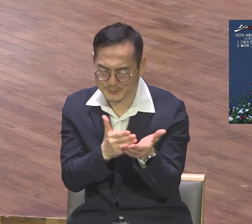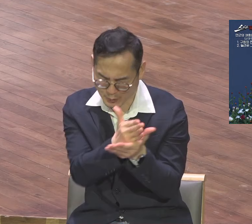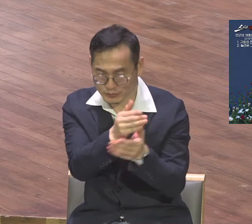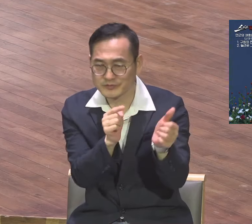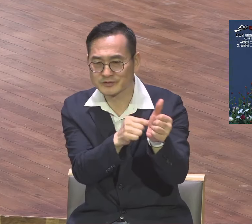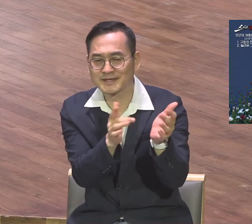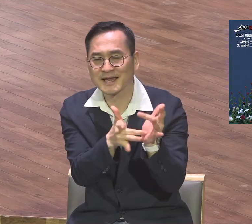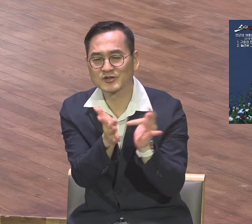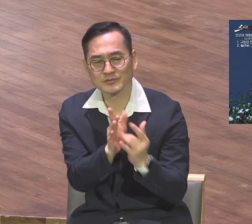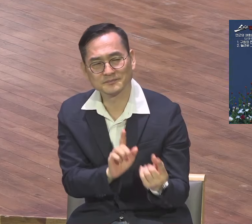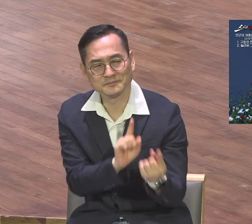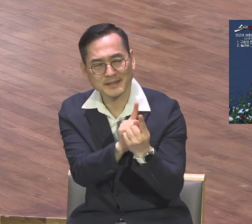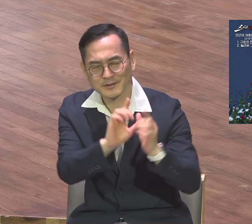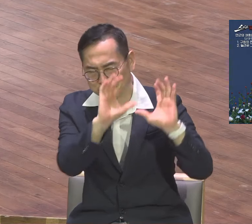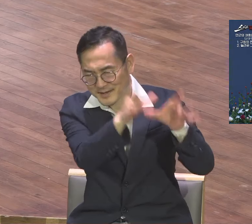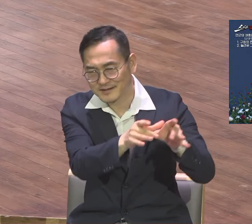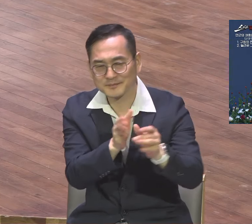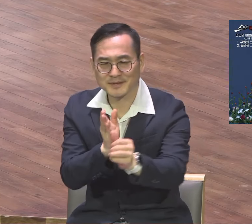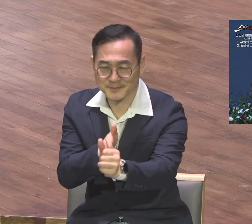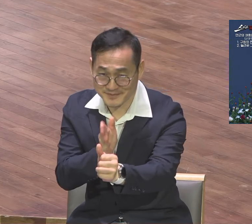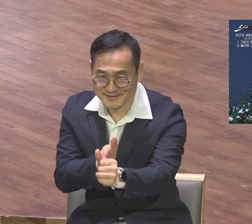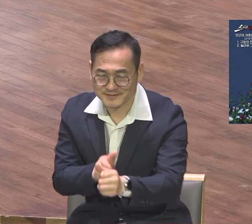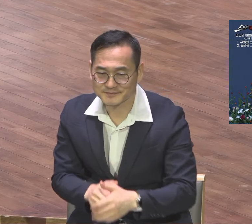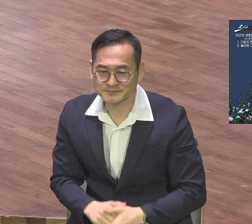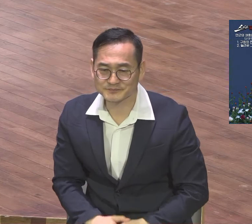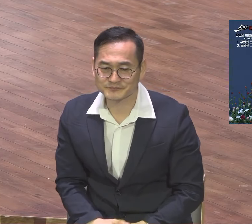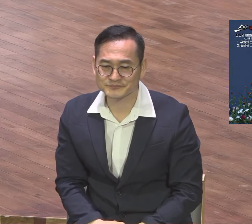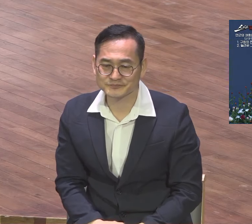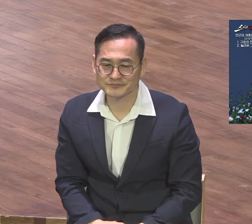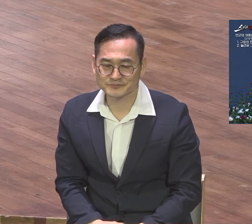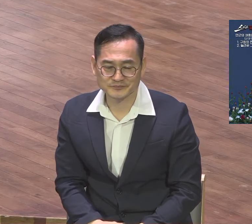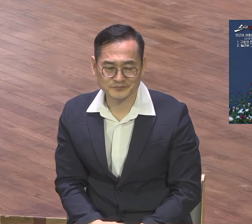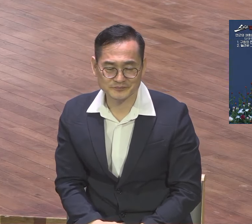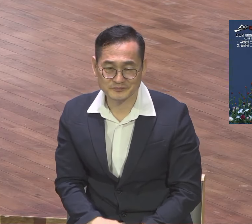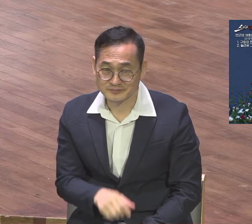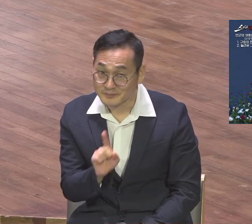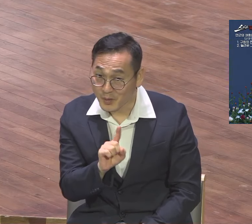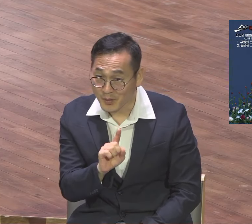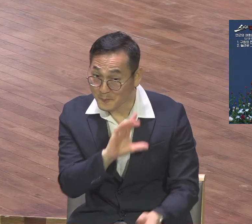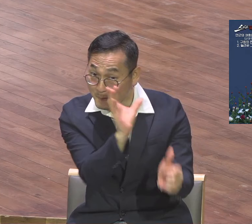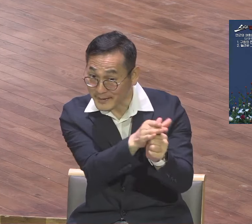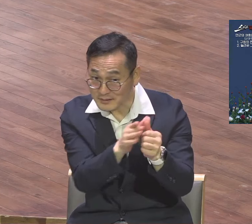예수 그리스도께 다 맡기시기 바랍니다. 그게 뭐예요? 기도예요, 기도.